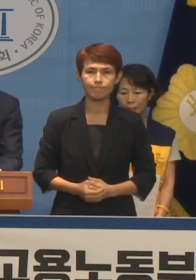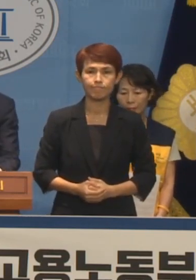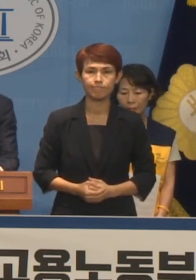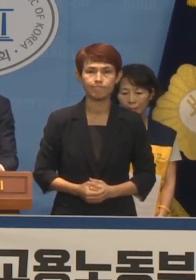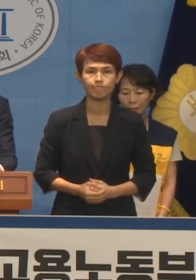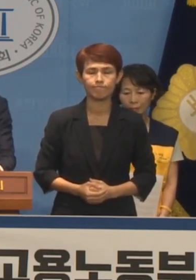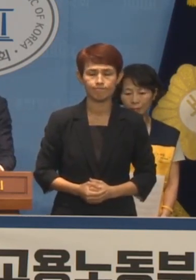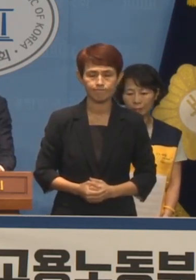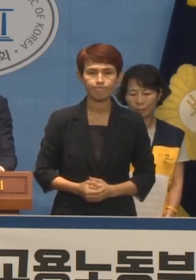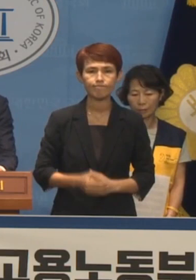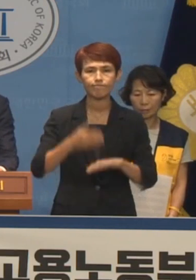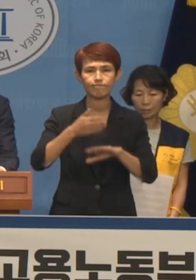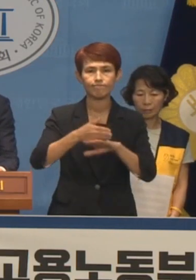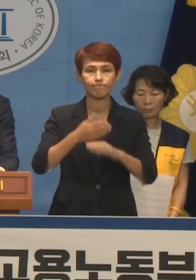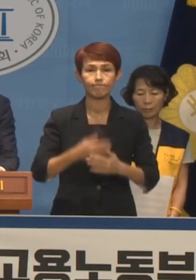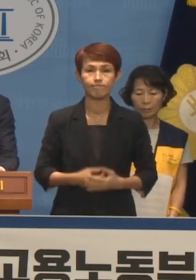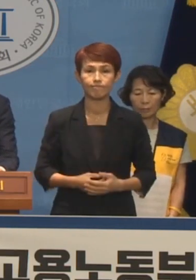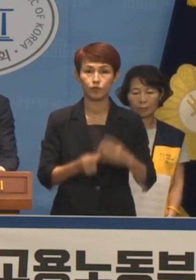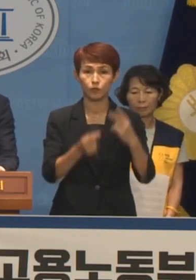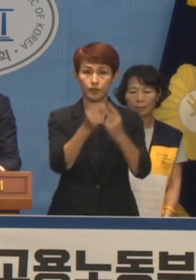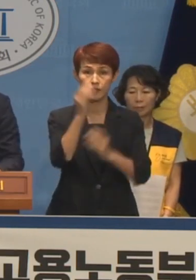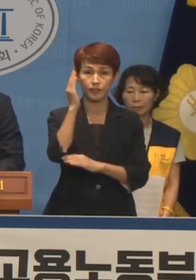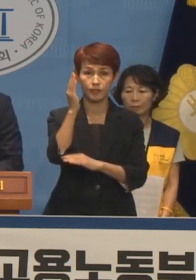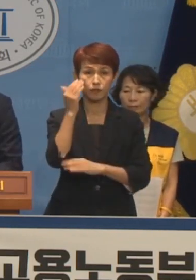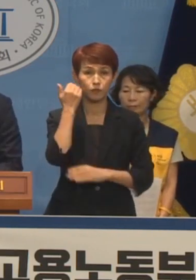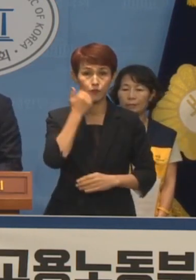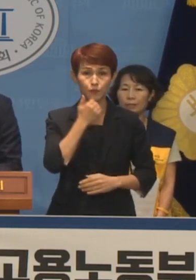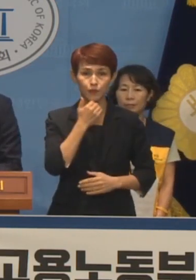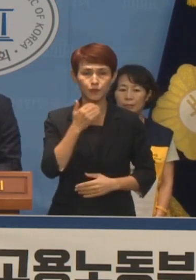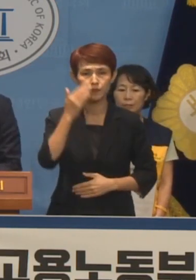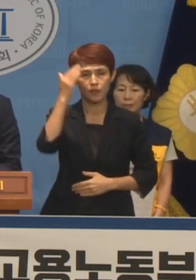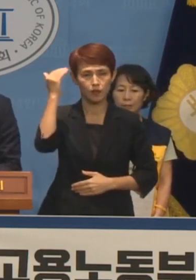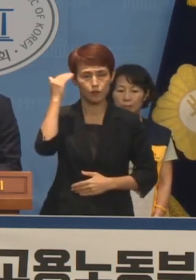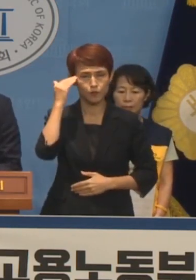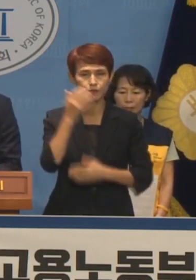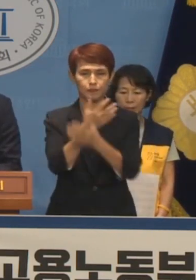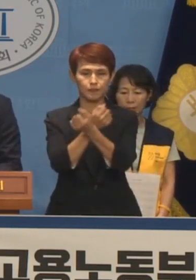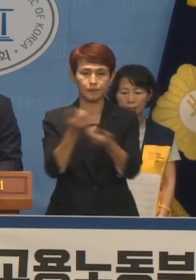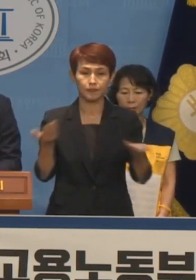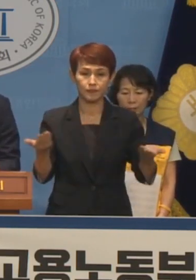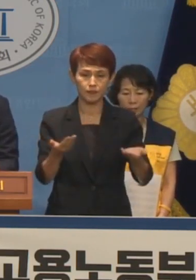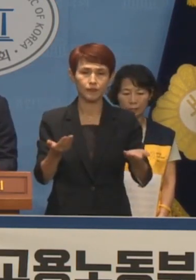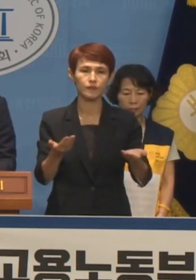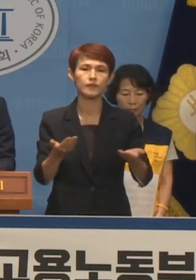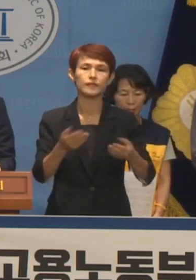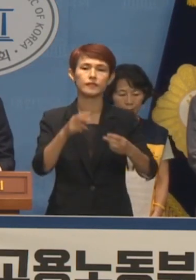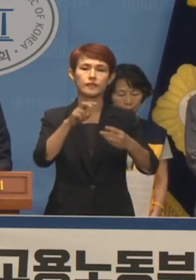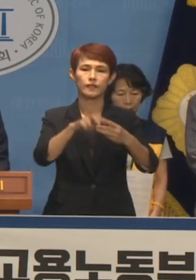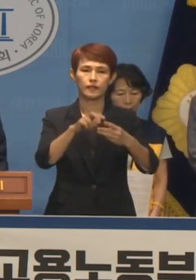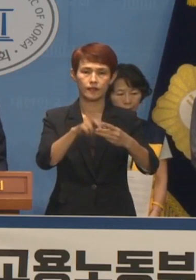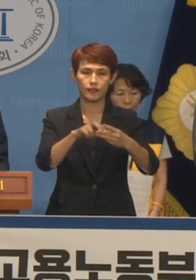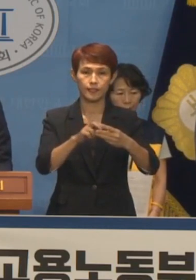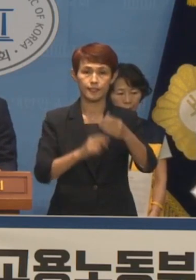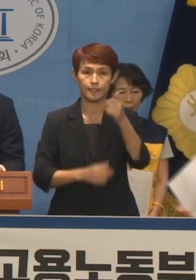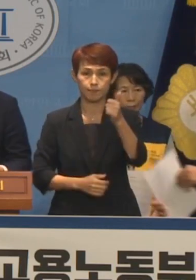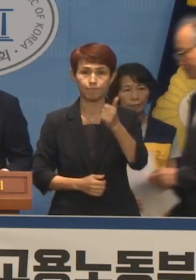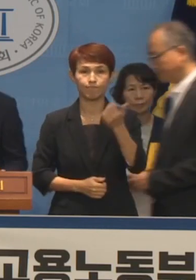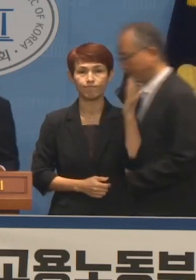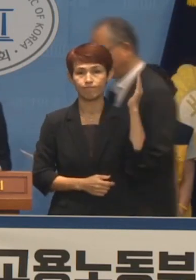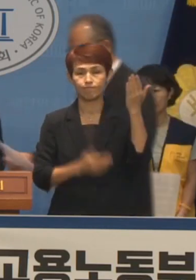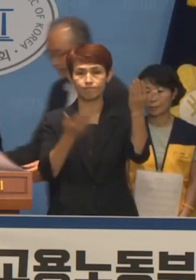예, 말씀 감사합니다. 두 번째 발언은 한국비정규노동센터 소장이신 남우근 소장님 말씀